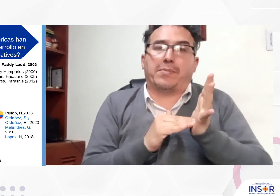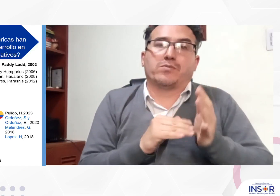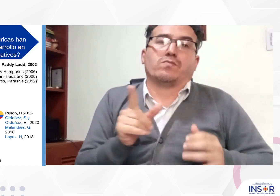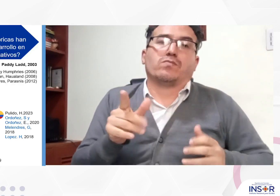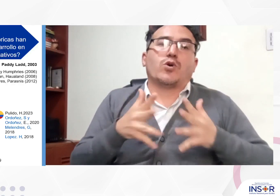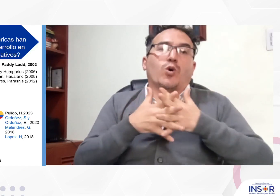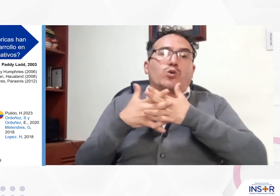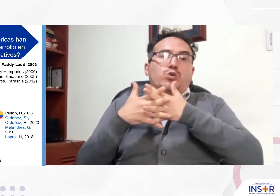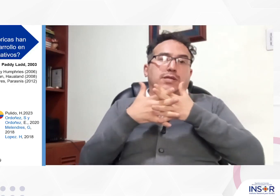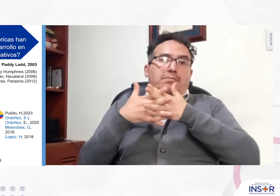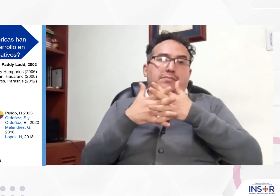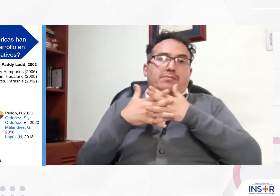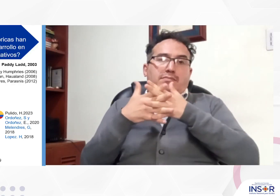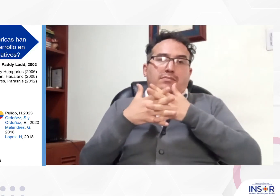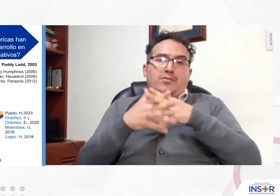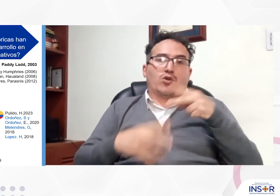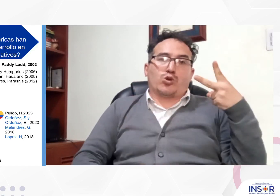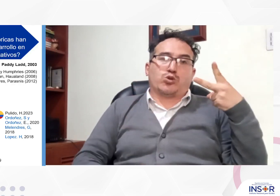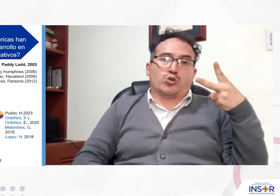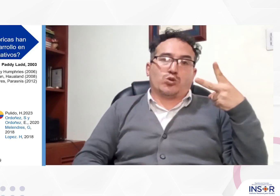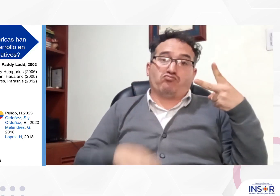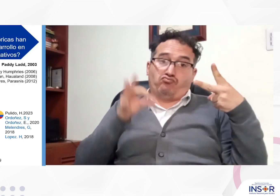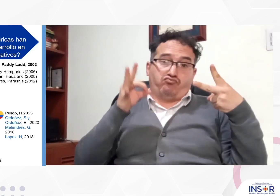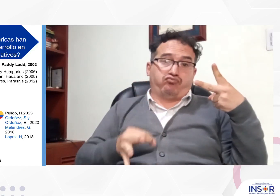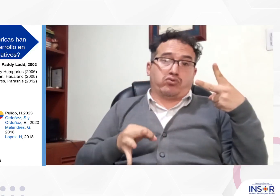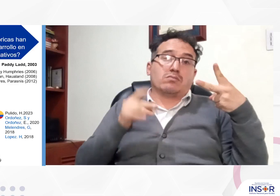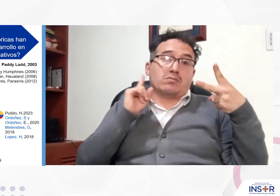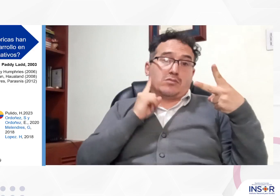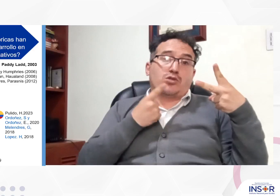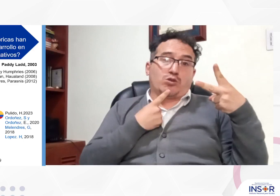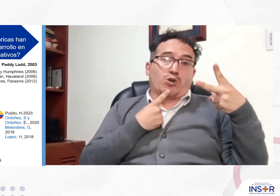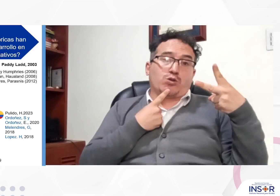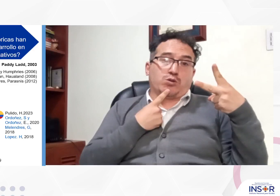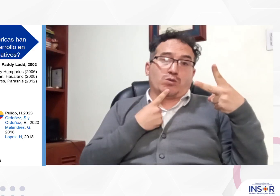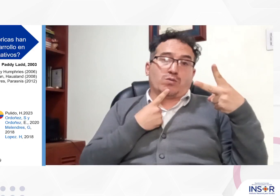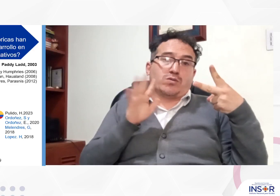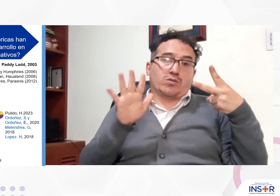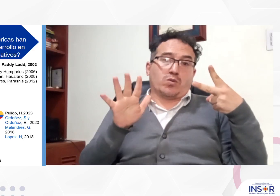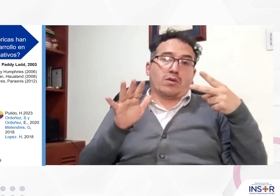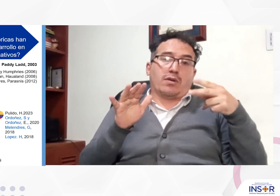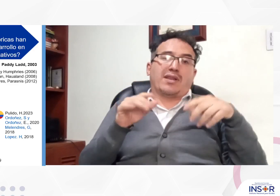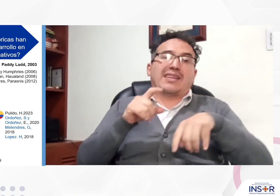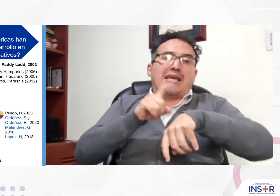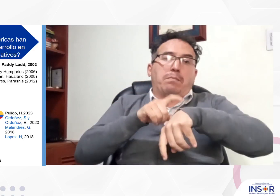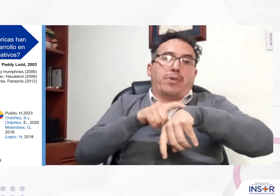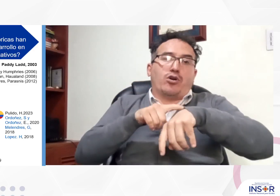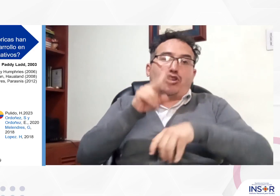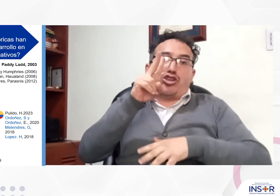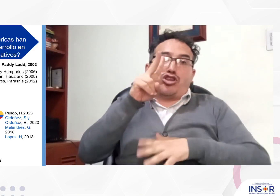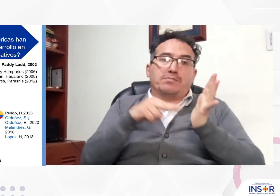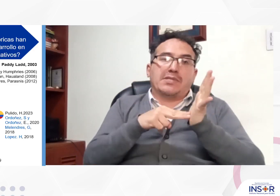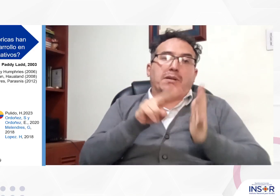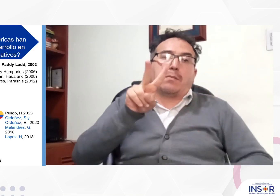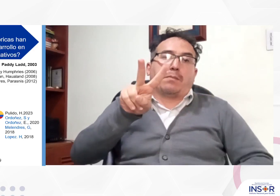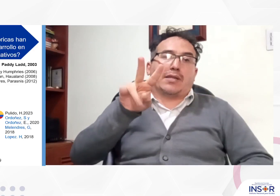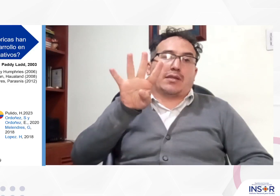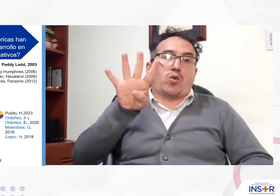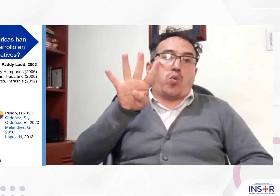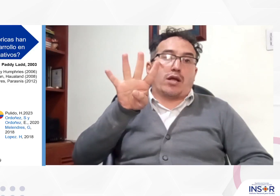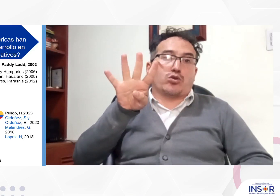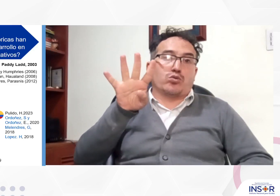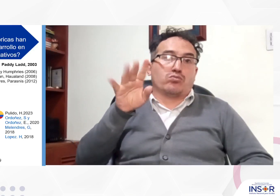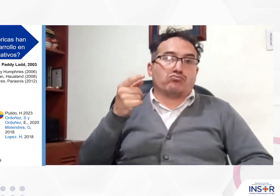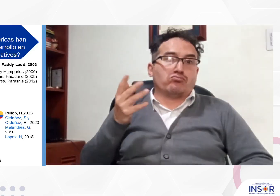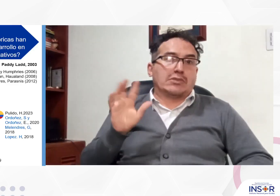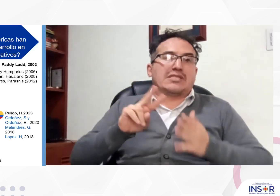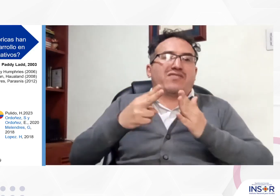obras referenciadas. Entonces, por ejemplo, en Estados Unidos encontré dos autores sordos,